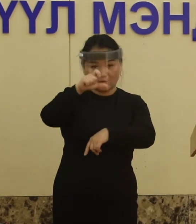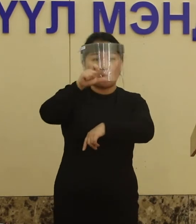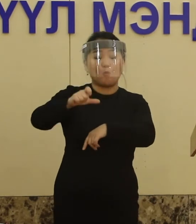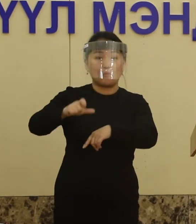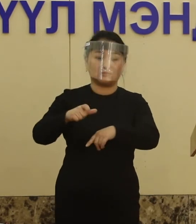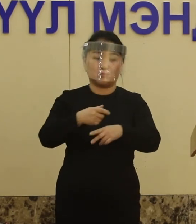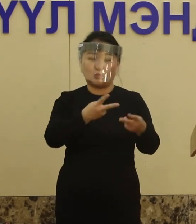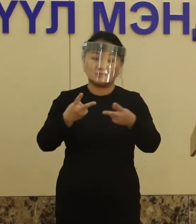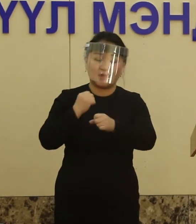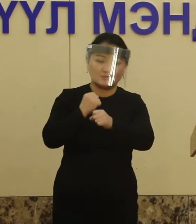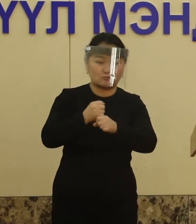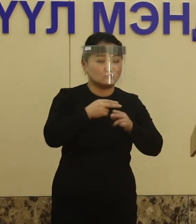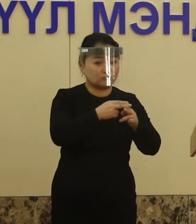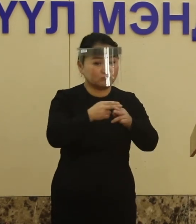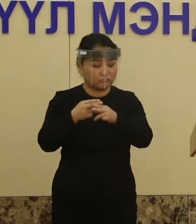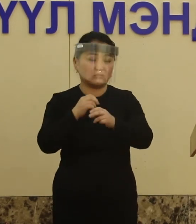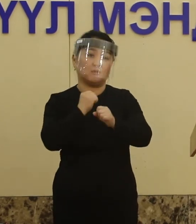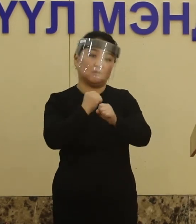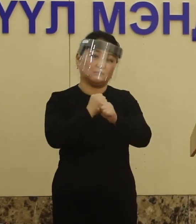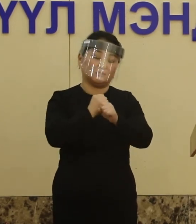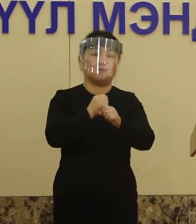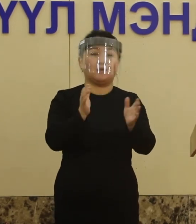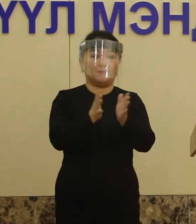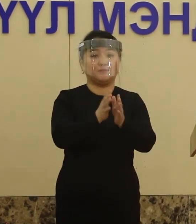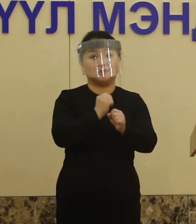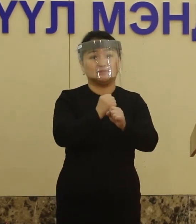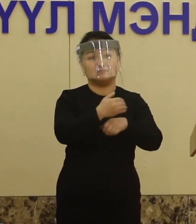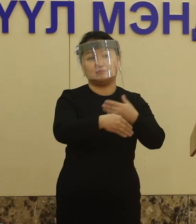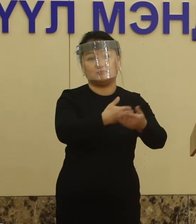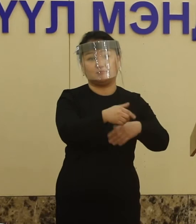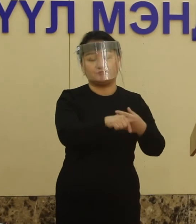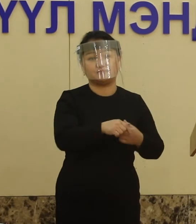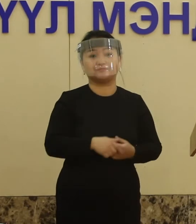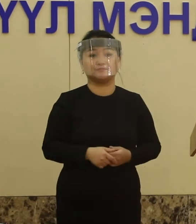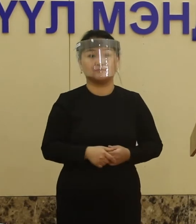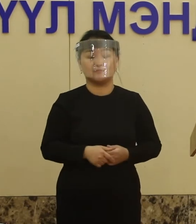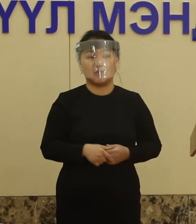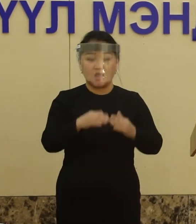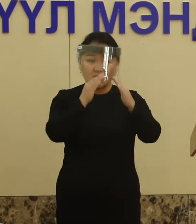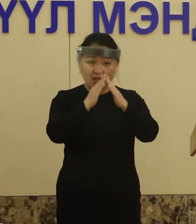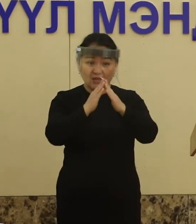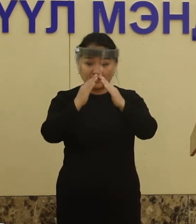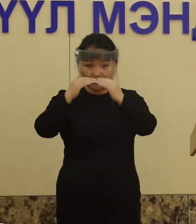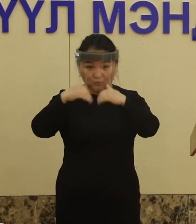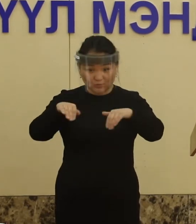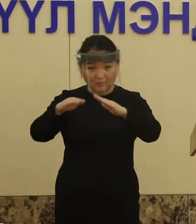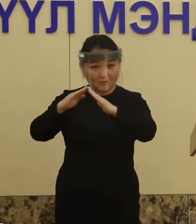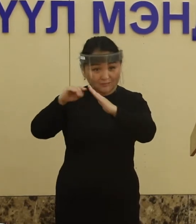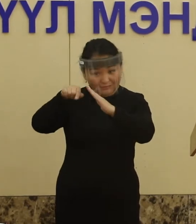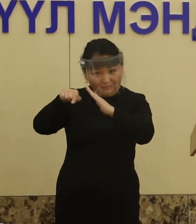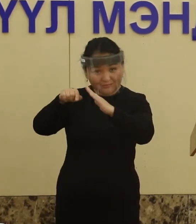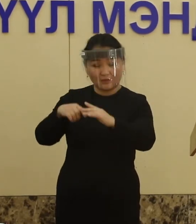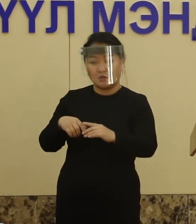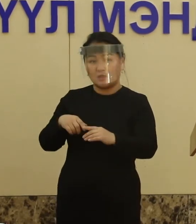үйлчлэгээний ажилтнууд тусламж үйлчлэгийг иргэдтэйгээ хамт тусгаарлагдан үзүүлж байгаа. За гэрийн тусламж гэрийн тусгаарлалтанд